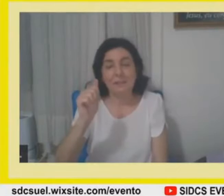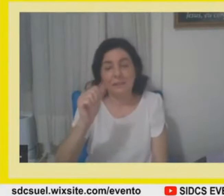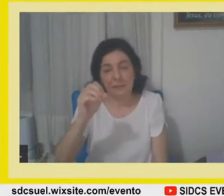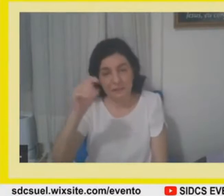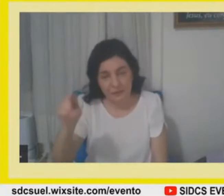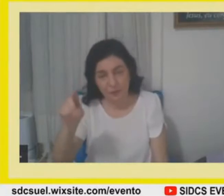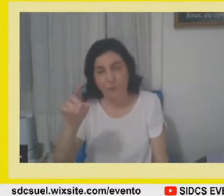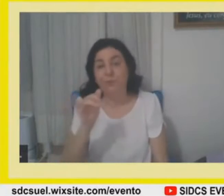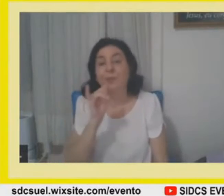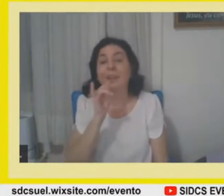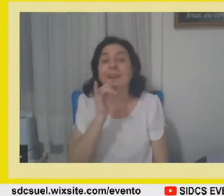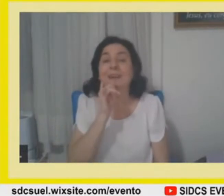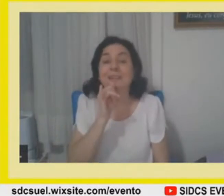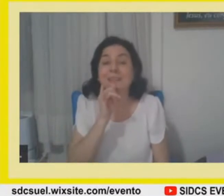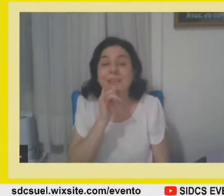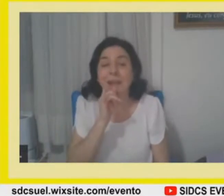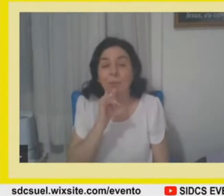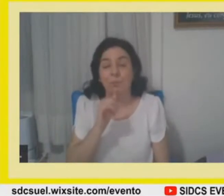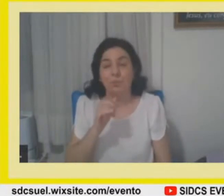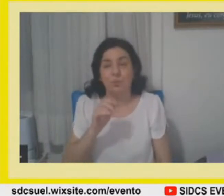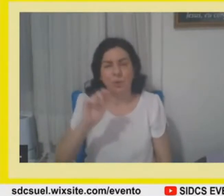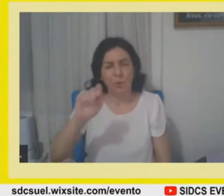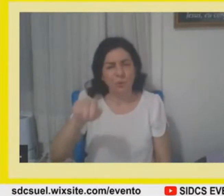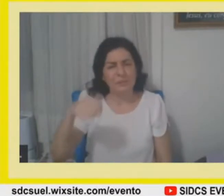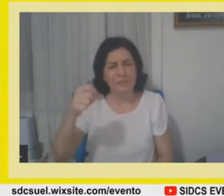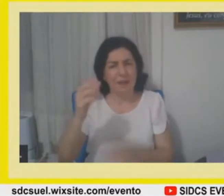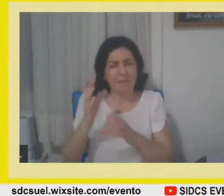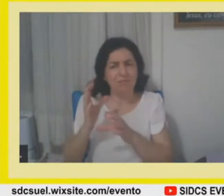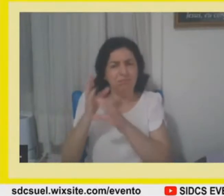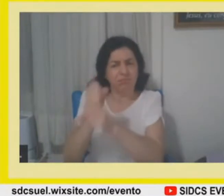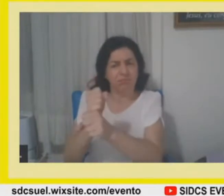Para trabalhar adição.